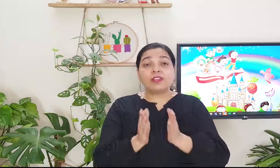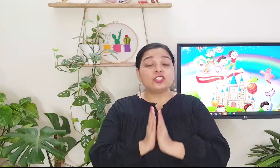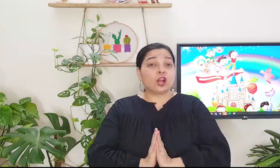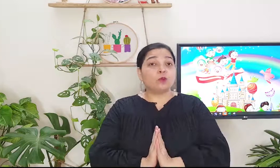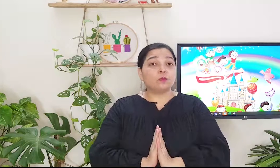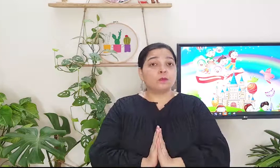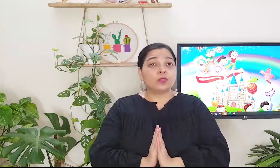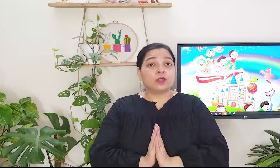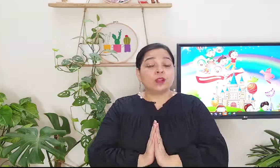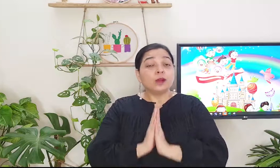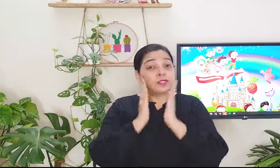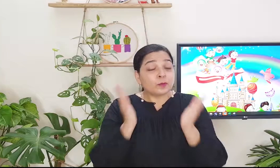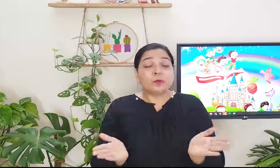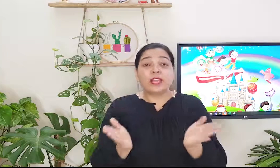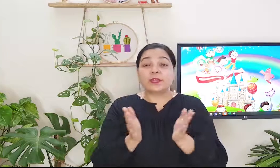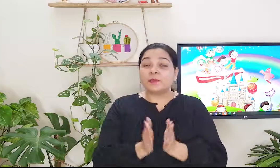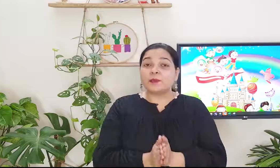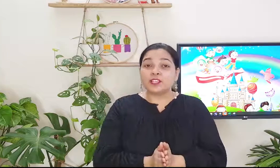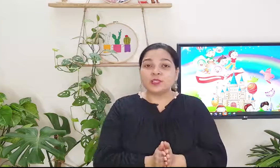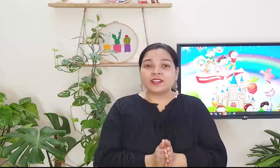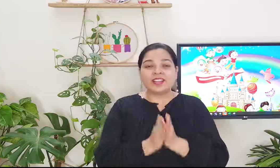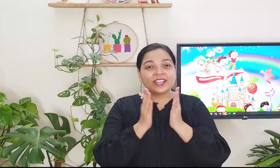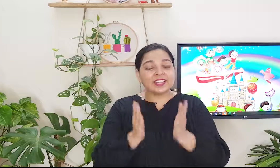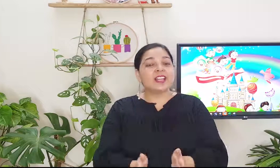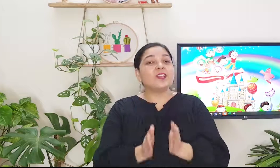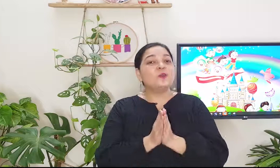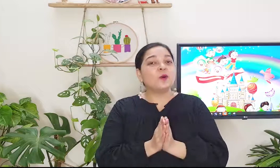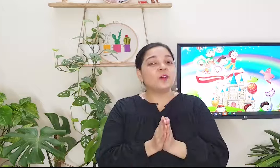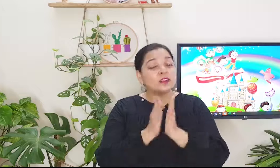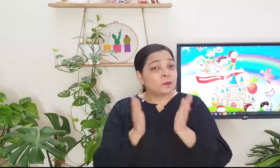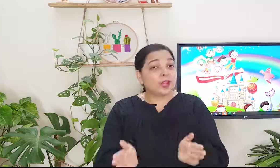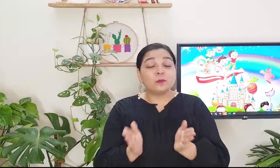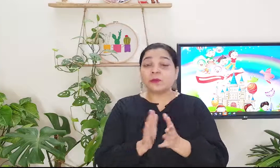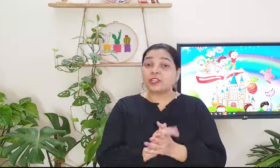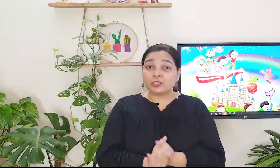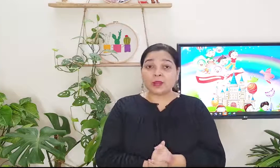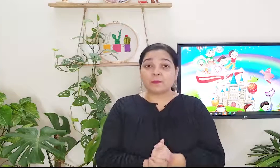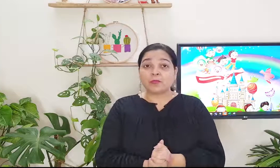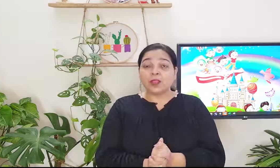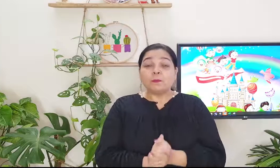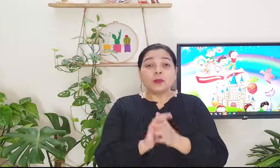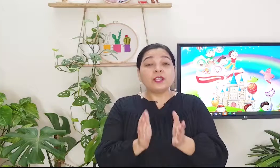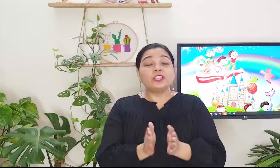নিনবে যাও, আর সবাই জানে ঈশ্বর দয়ালু আর কৃপালু ঈশ্বর, আর ঈশ্বর